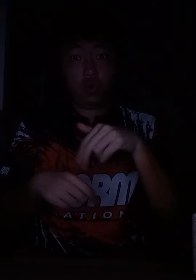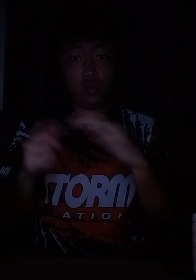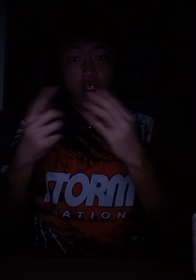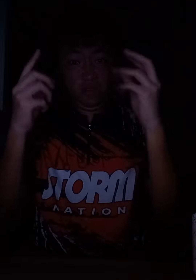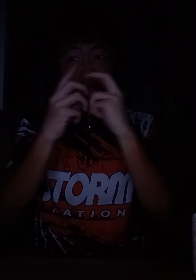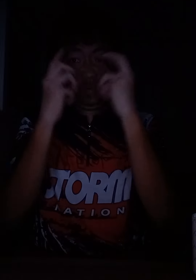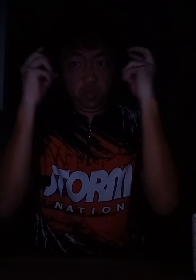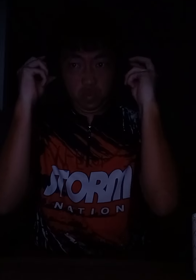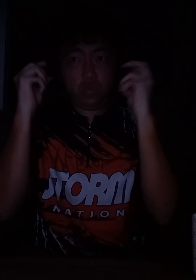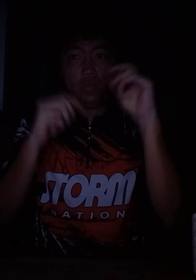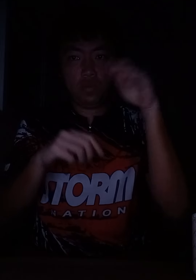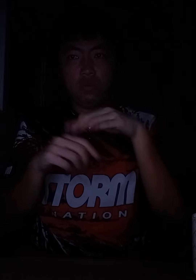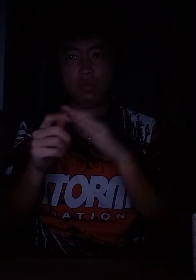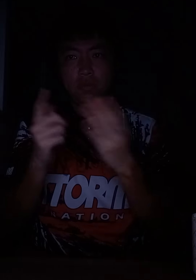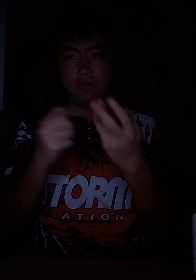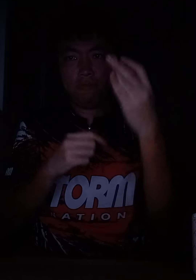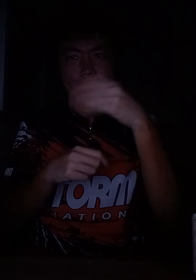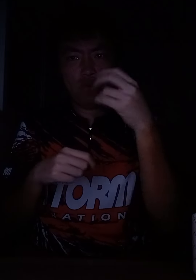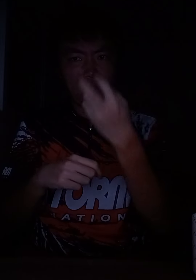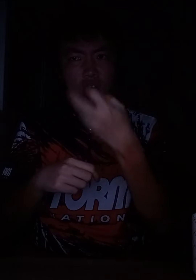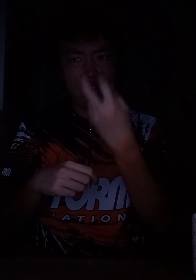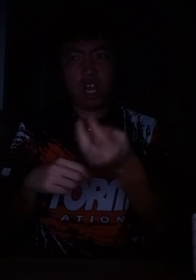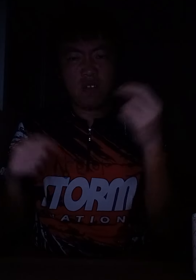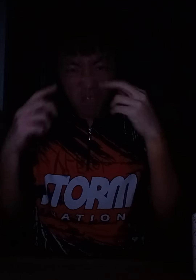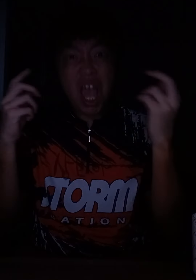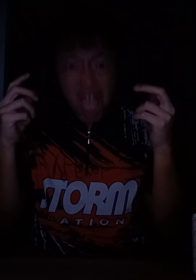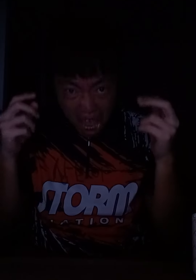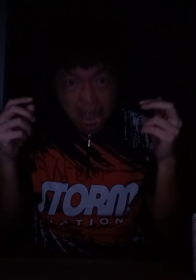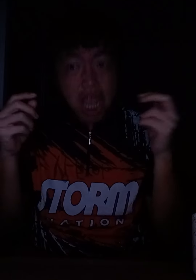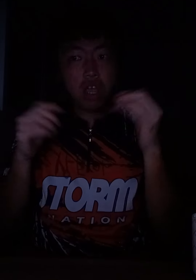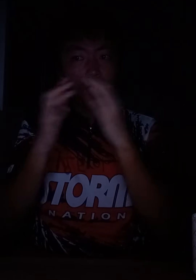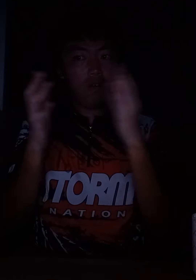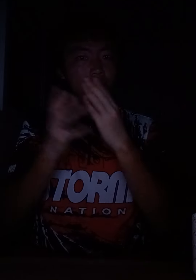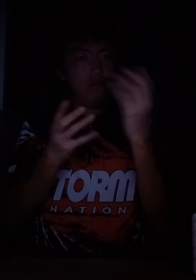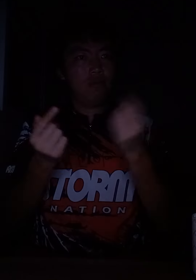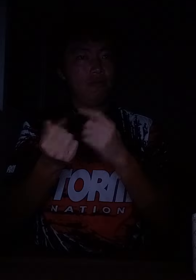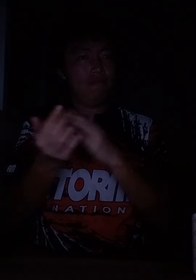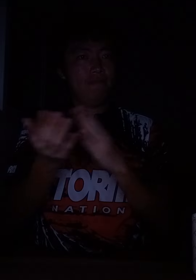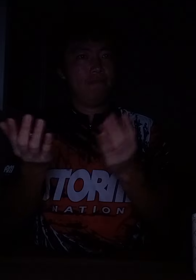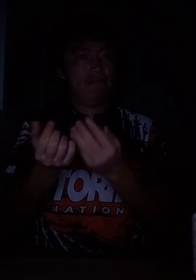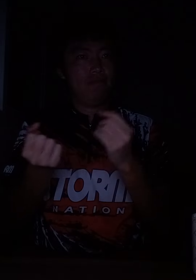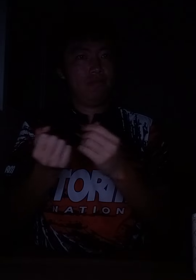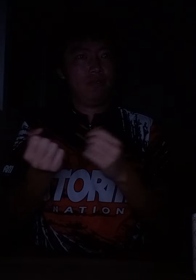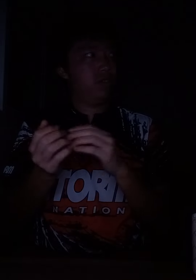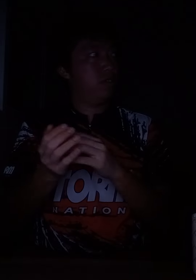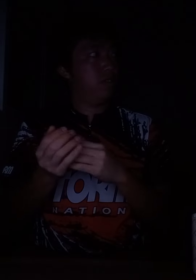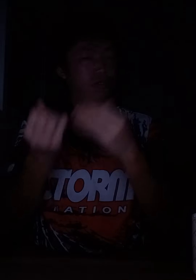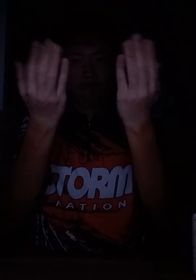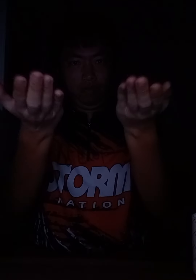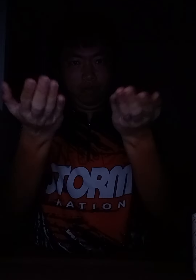마스크를 써달라는 승무원에게 욕을 하고 침을 뱉는 일이 잇따라 일어났습니다. 신지수 기자가 취재했습니다.